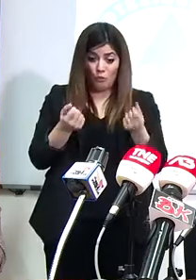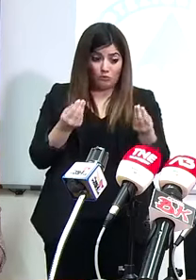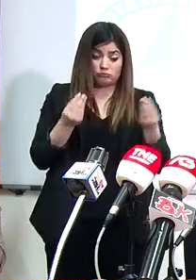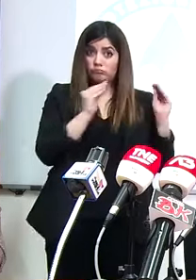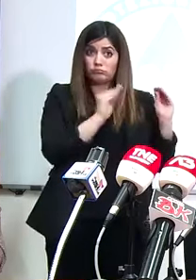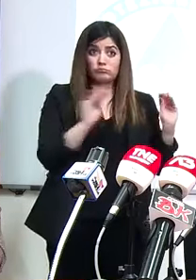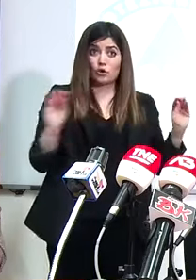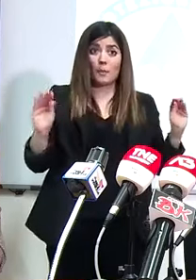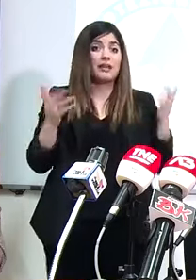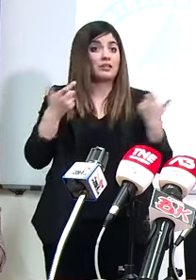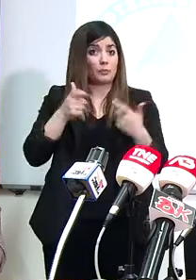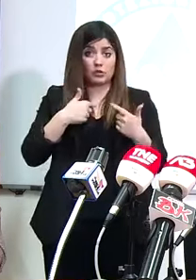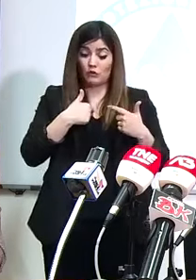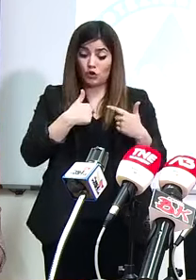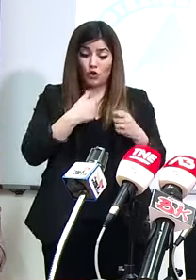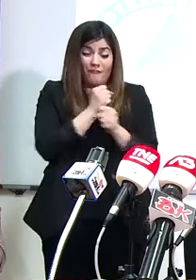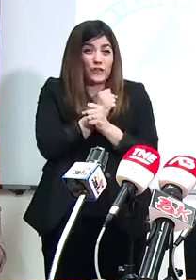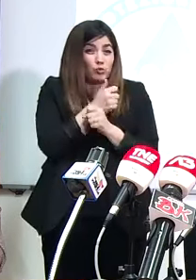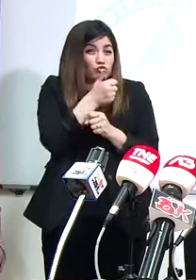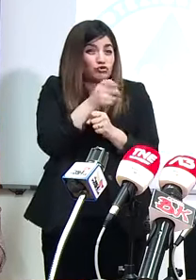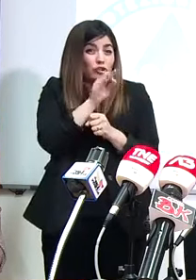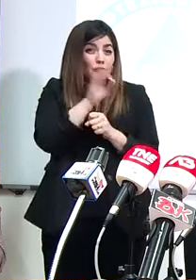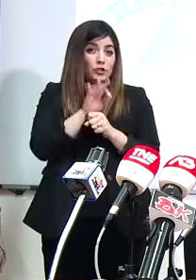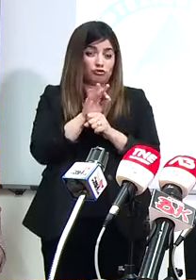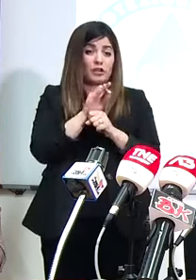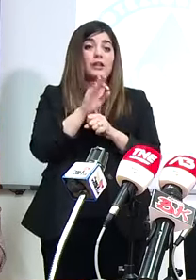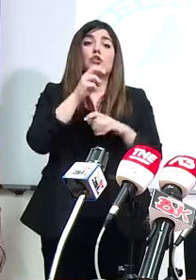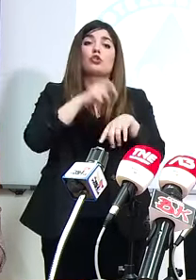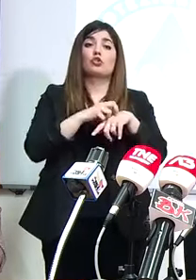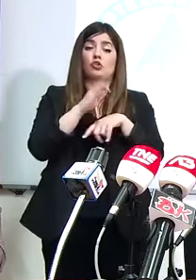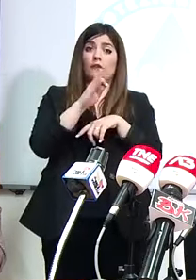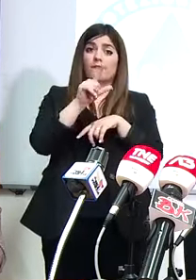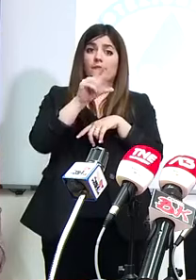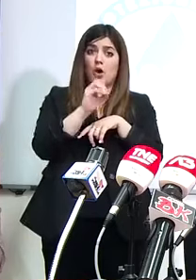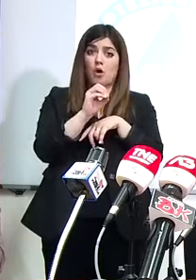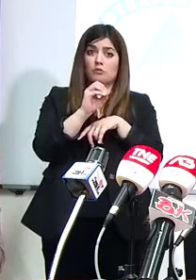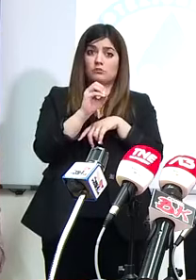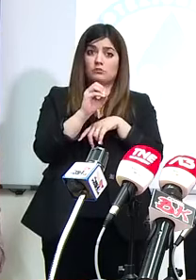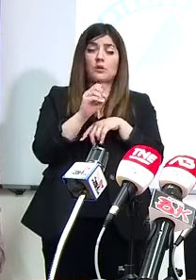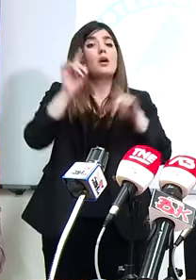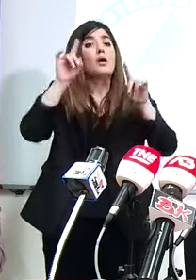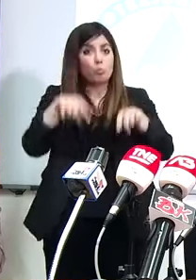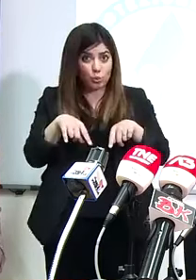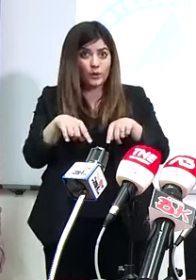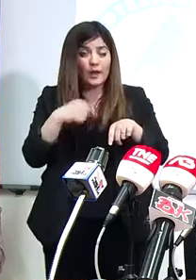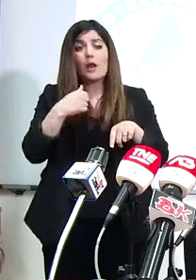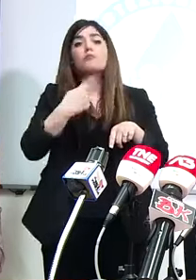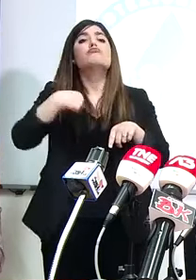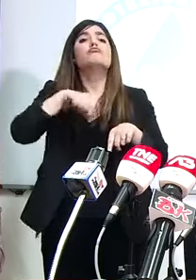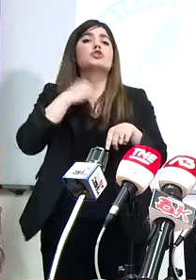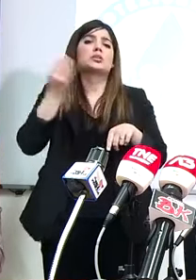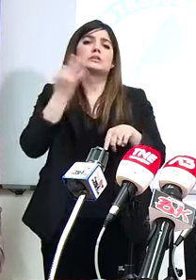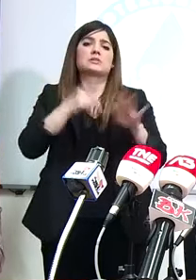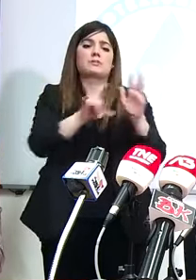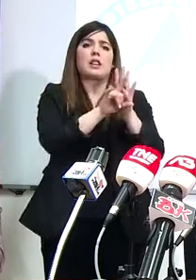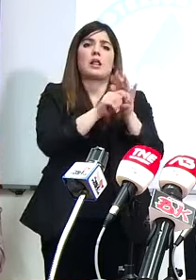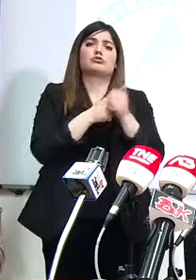floor abbiamo sempre detto legalità come abbiamo sempre detto voi no dopo di che noi facciamo il nostro dovere